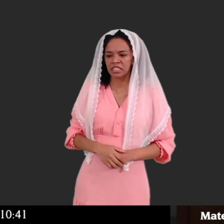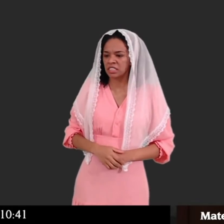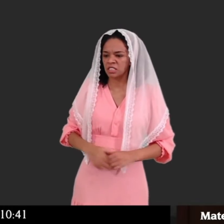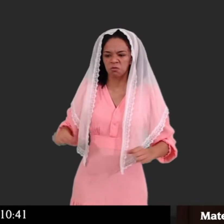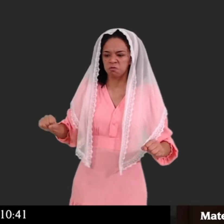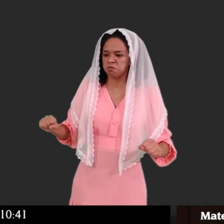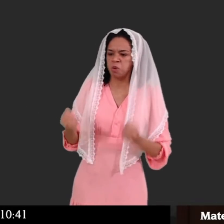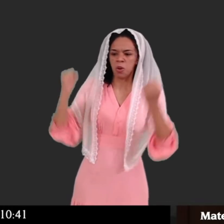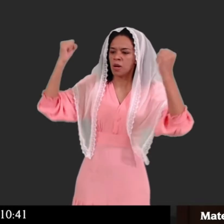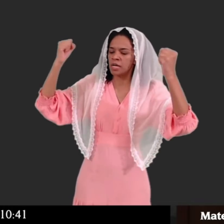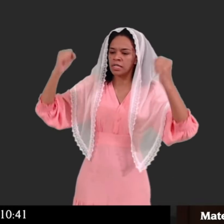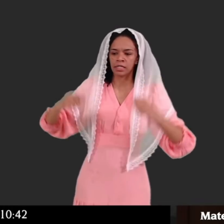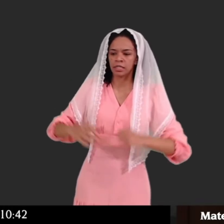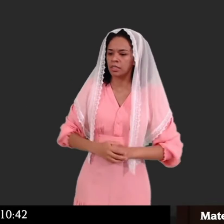irou.